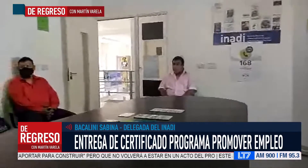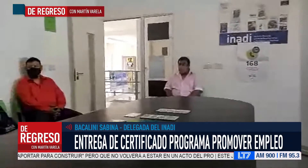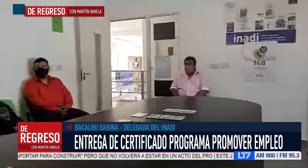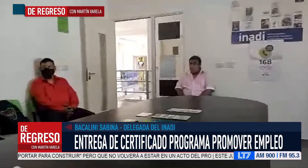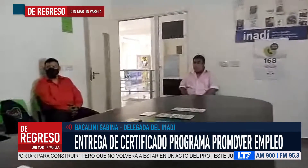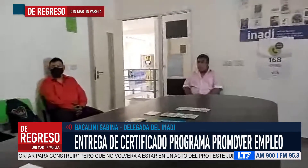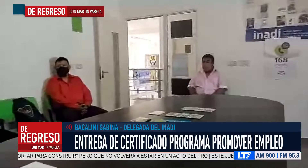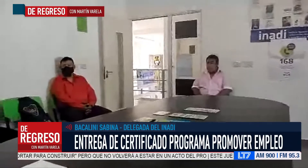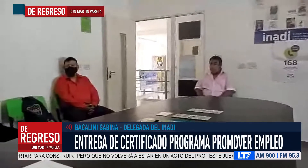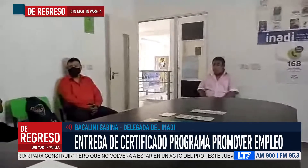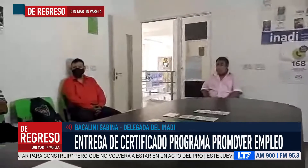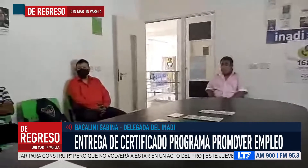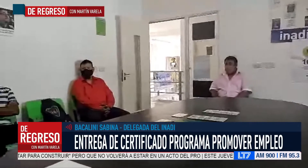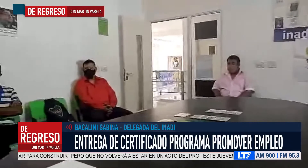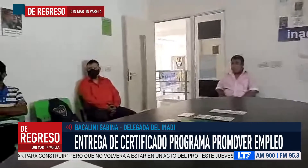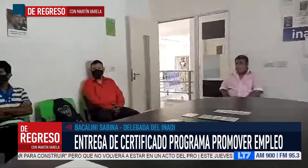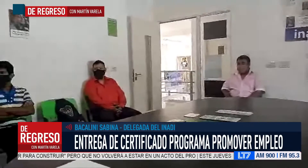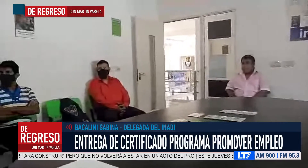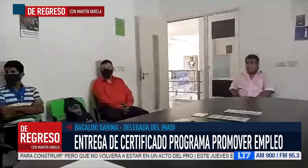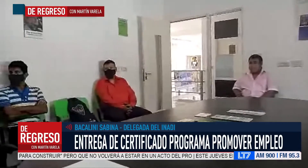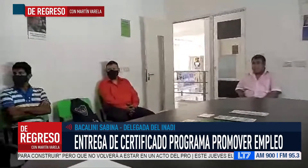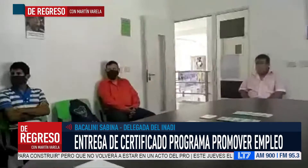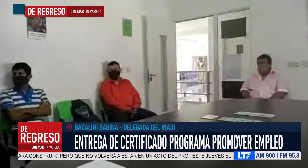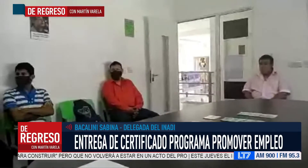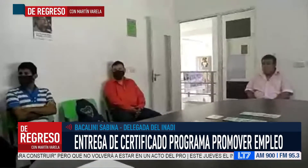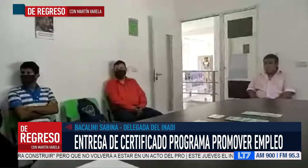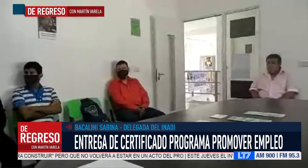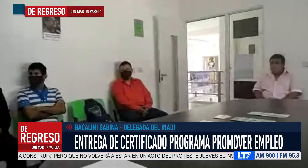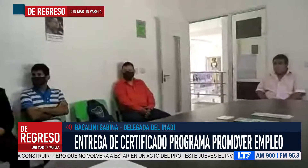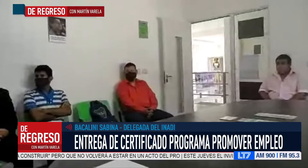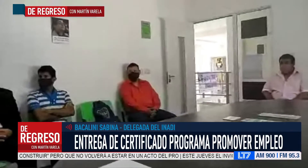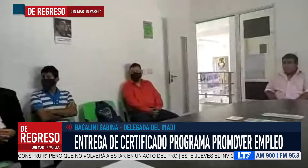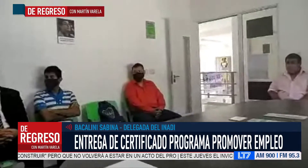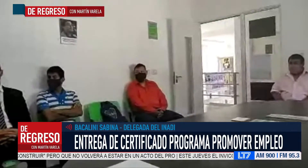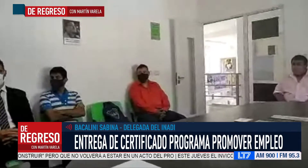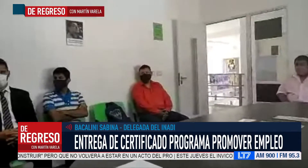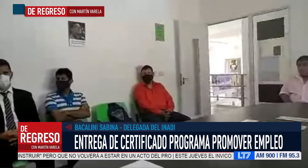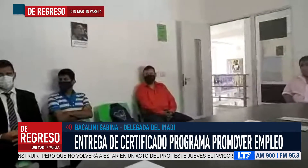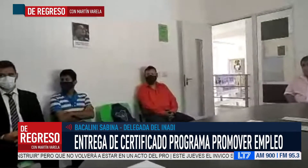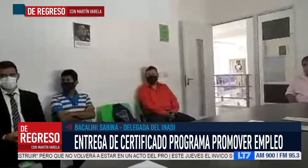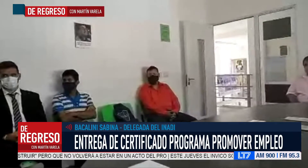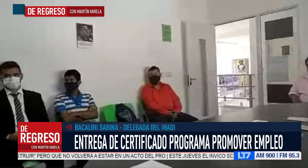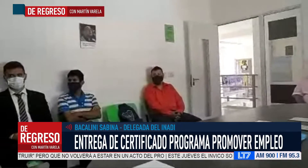seguir trabajando a nivel provincial, llegando a cada lugar